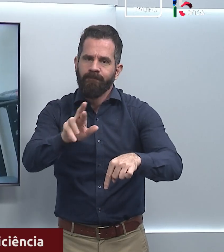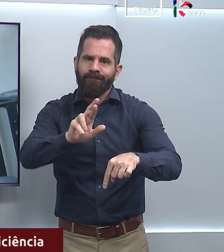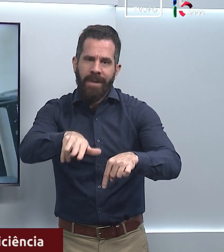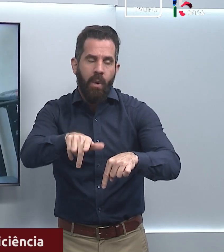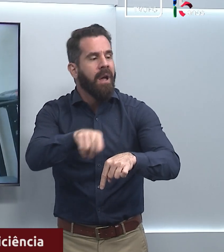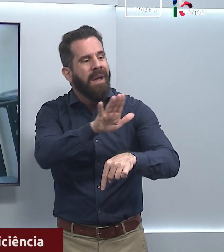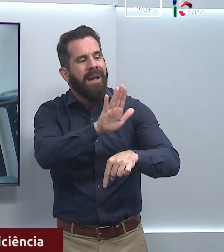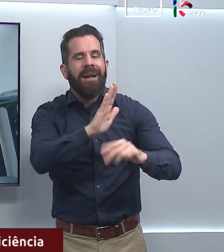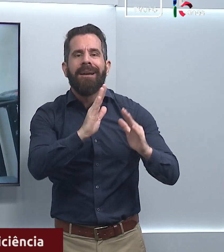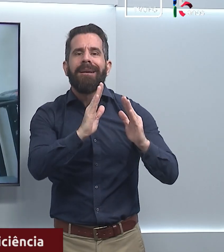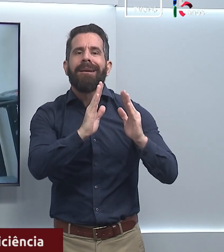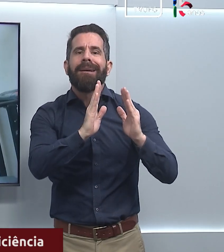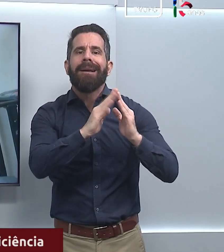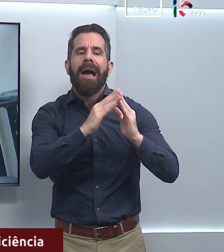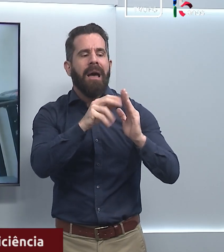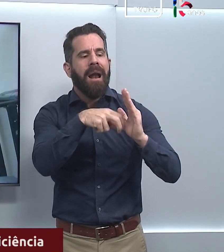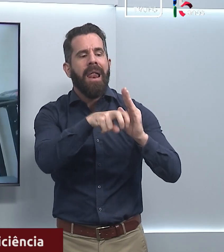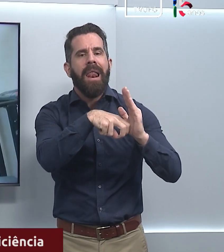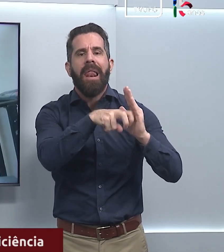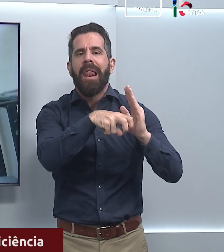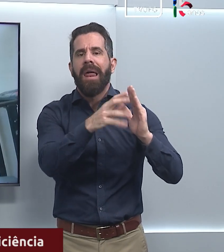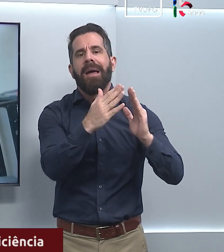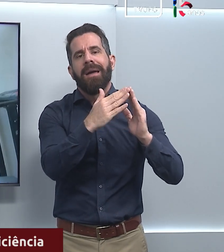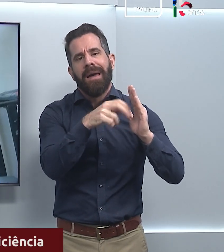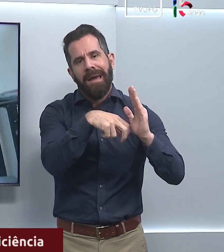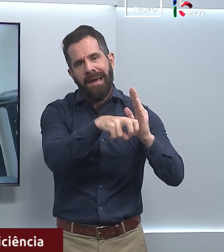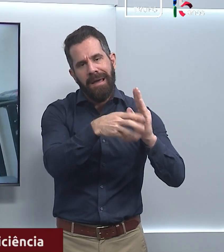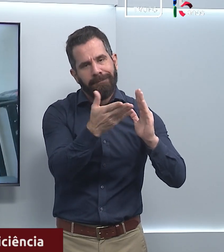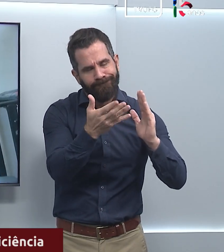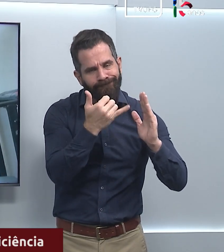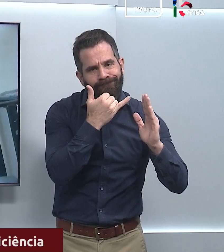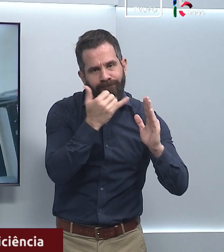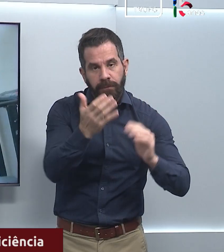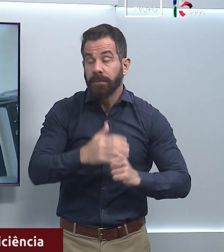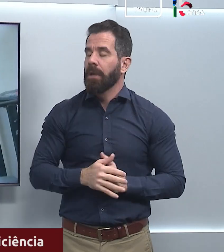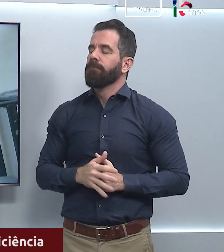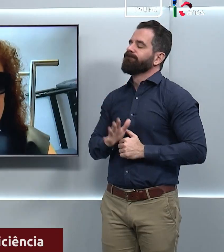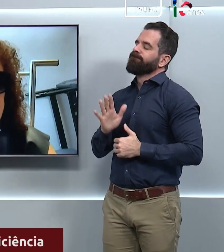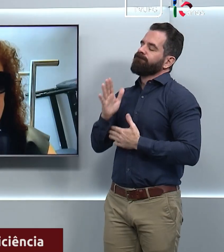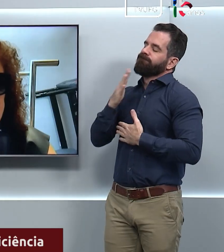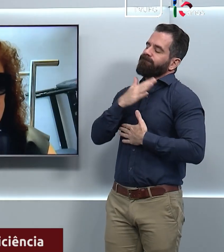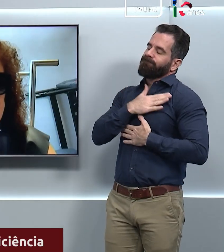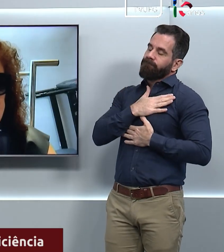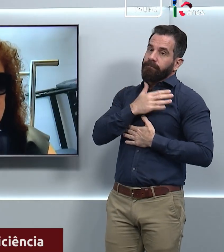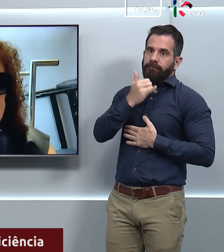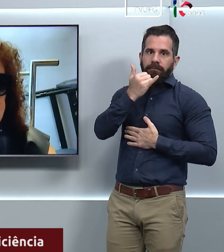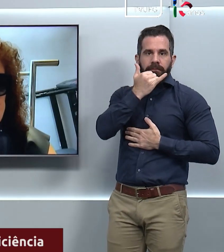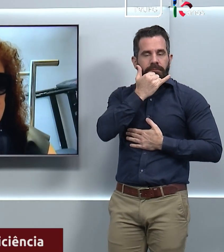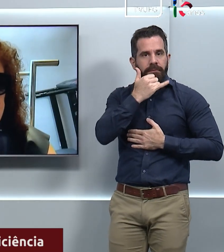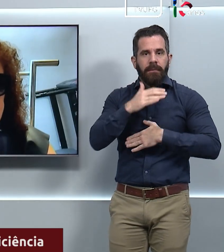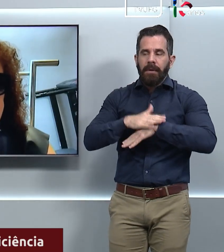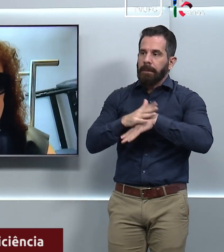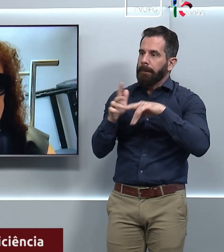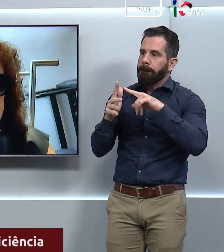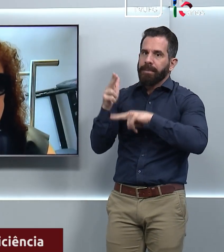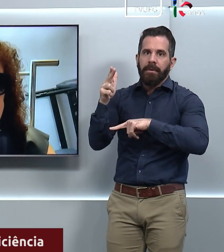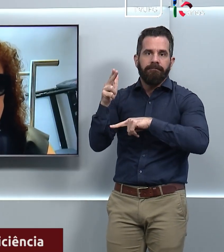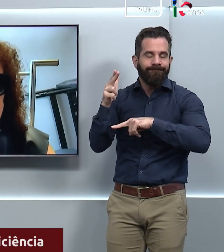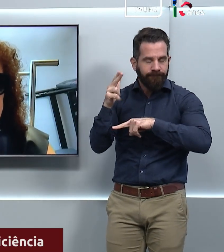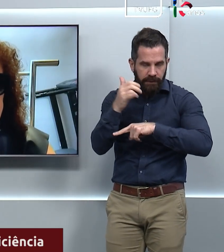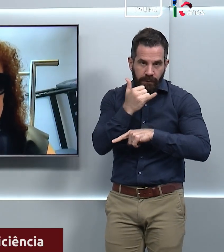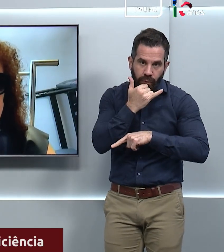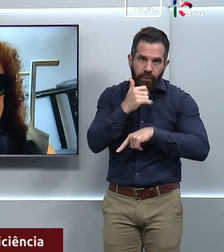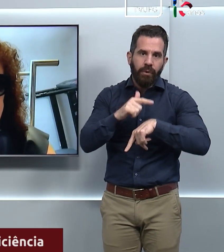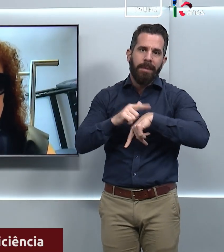dentro do seu quarto, tá lá certo, Débora. Eu, infelizmente, vou ter que interromper você. Como você mesma disse, o tempo de TV é curto, a gente tem que encerrar a entrevista, mas